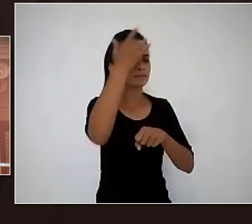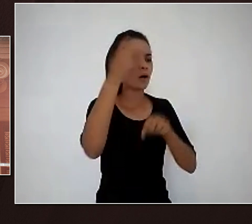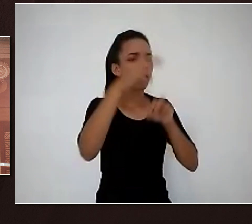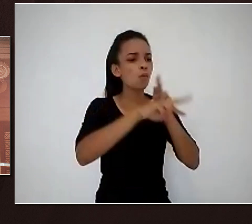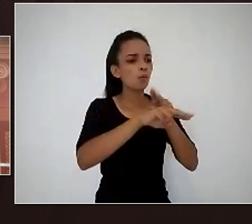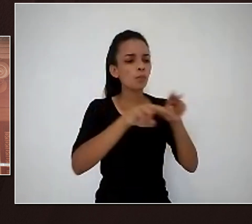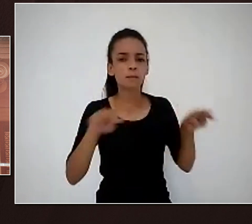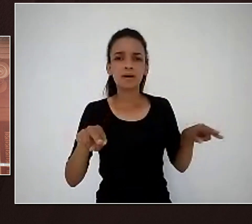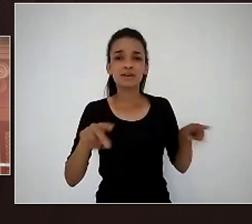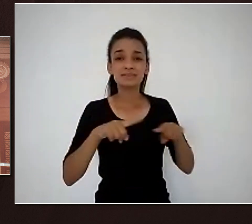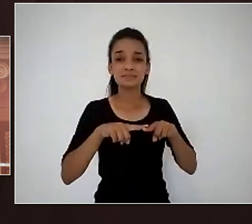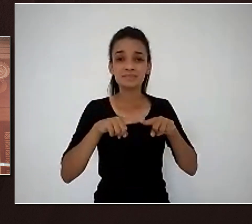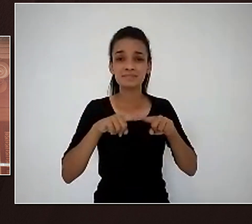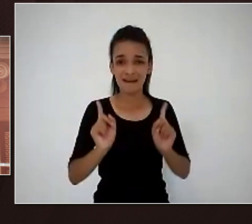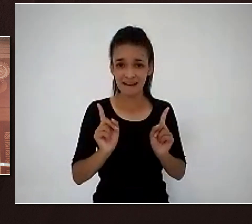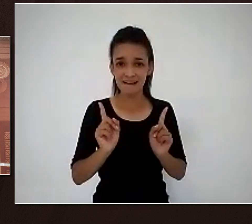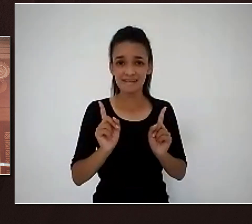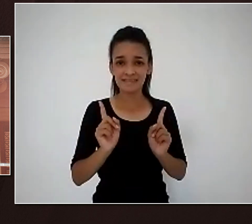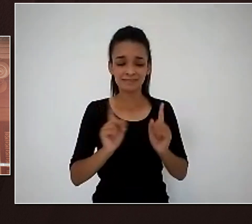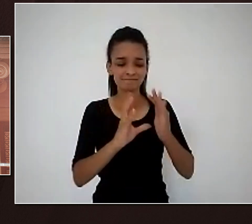a deterioração